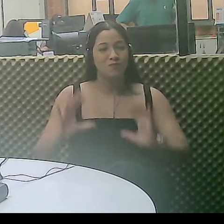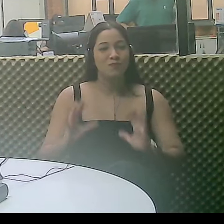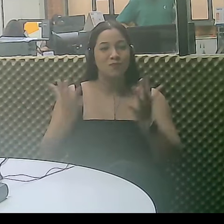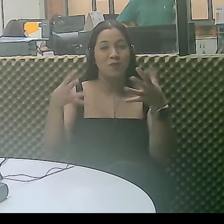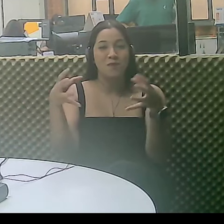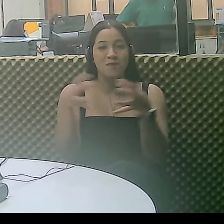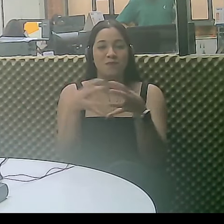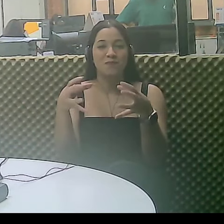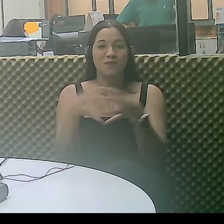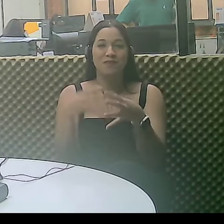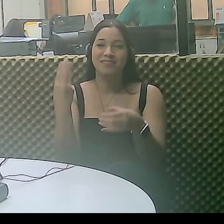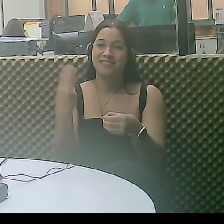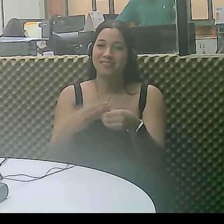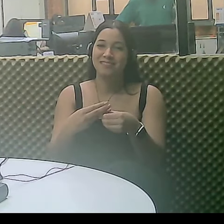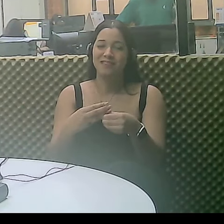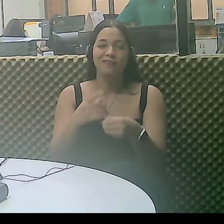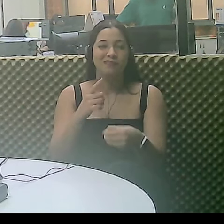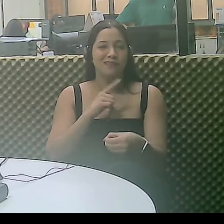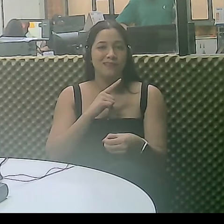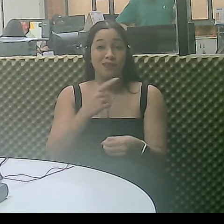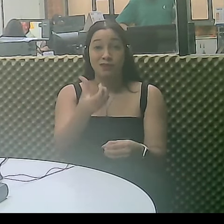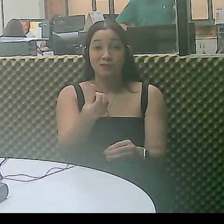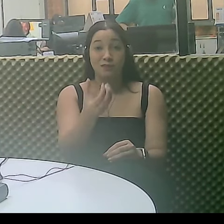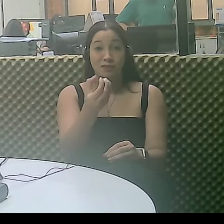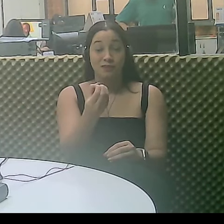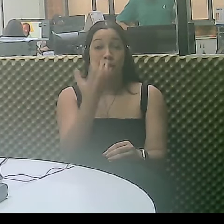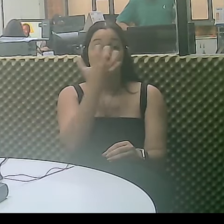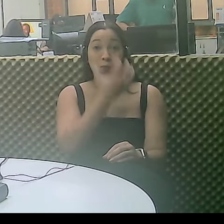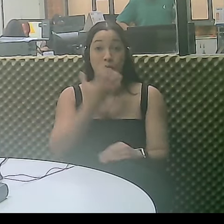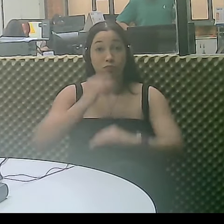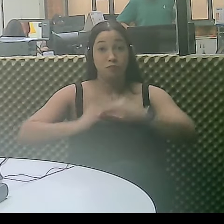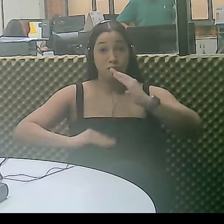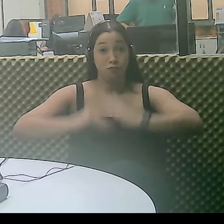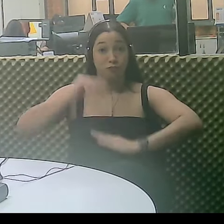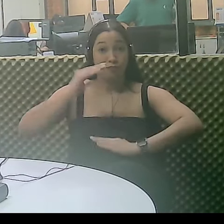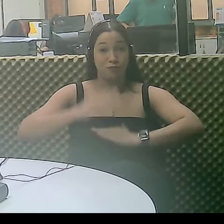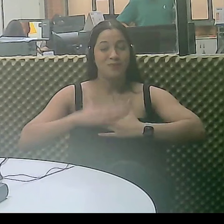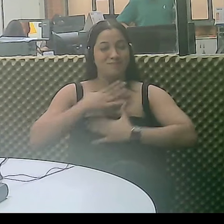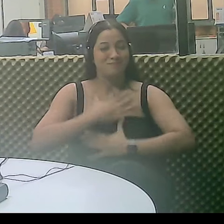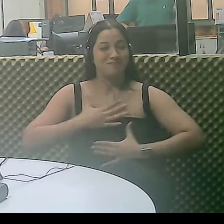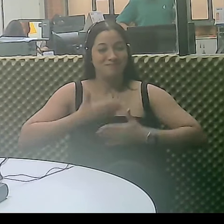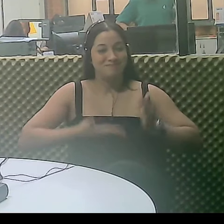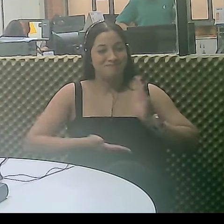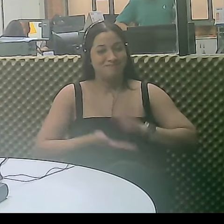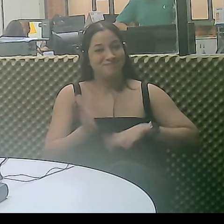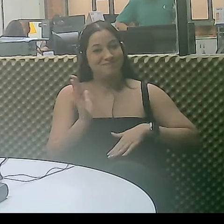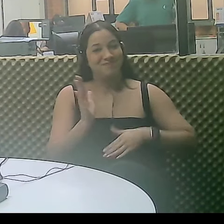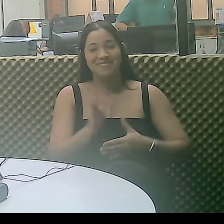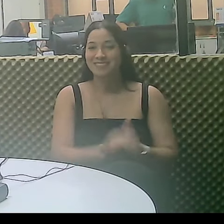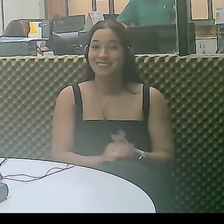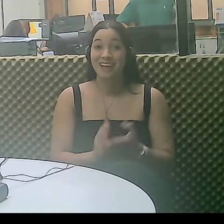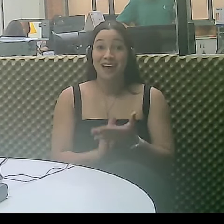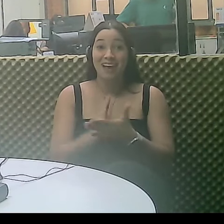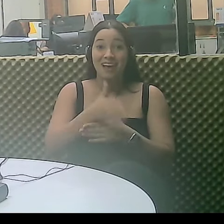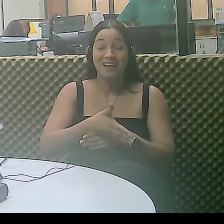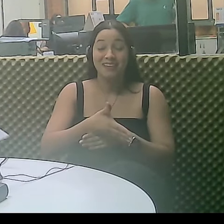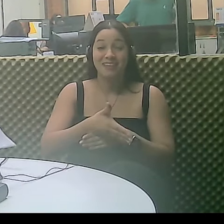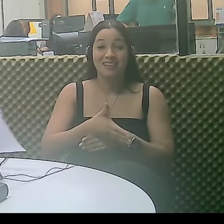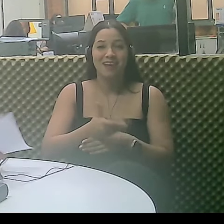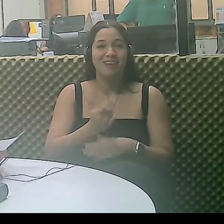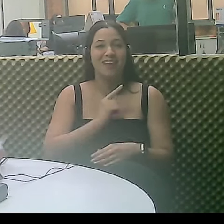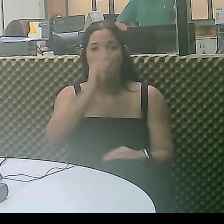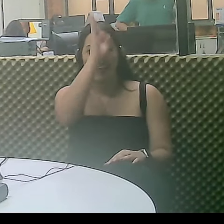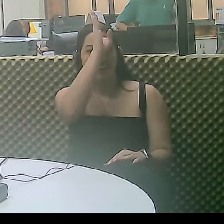pela banda municipal, composta por 60 musicistas, que agradou quem compareceu ao local. A entrada para o concerto